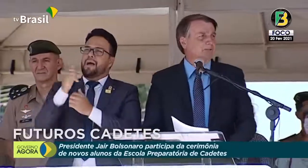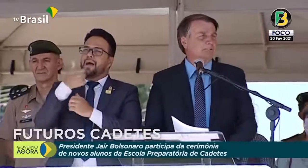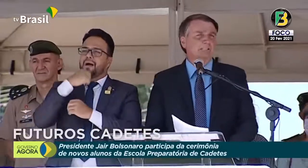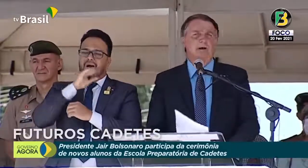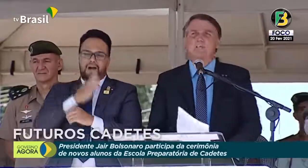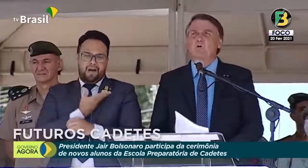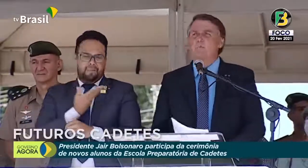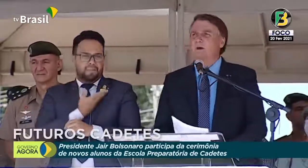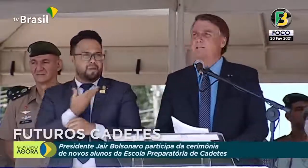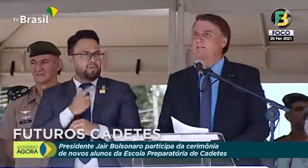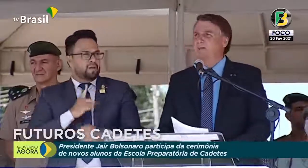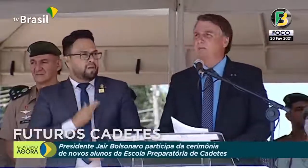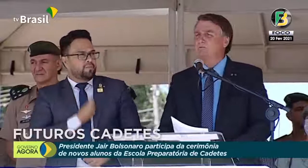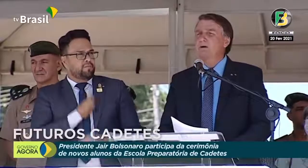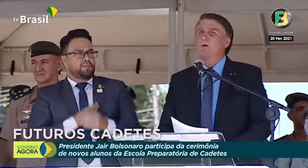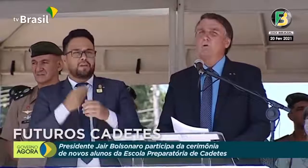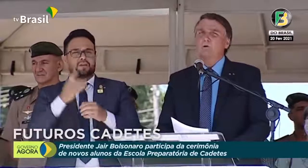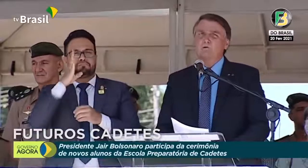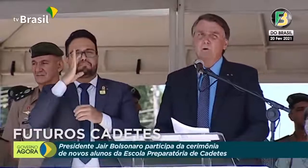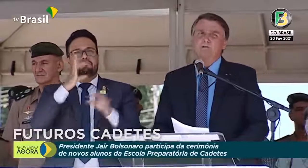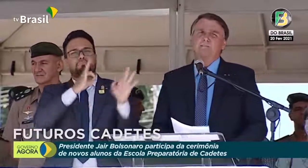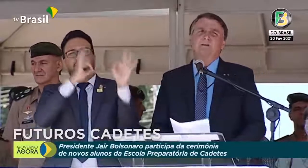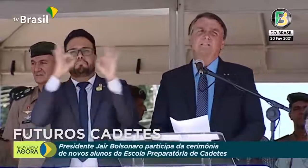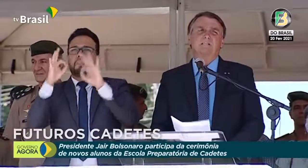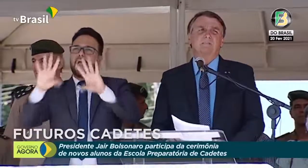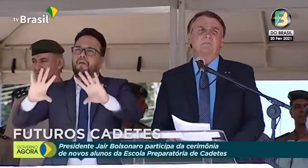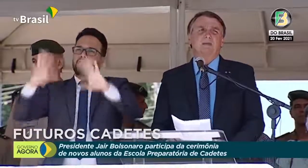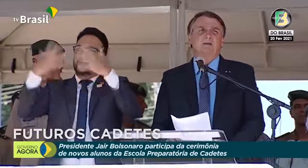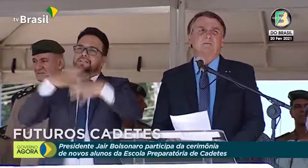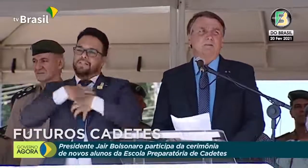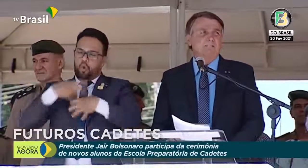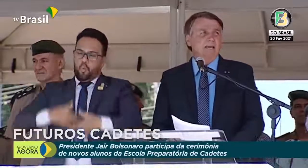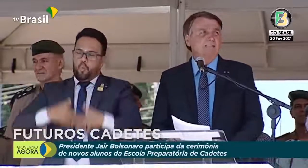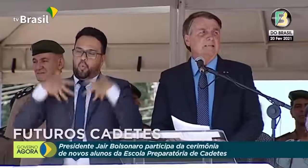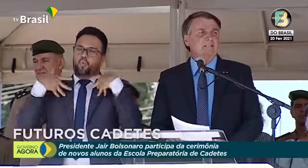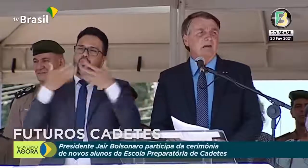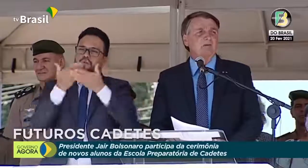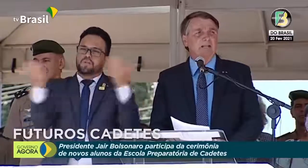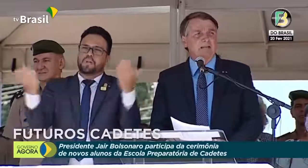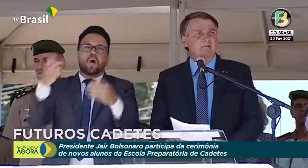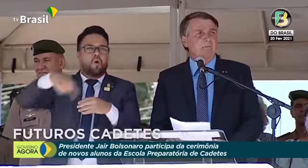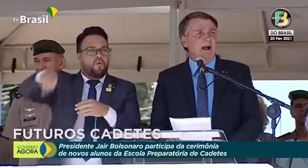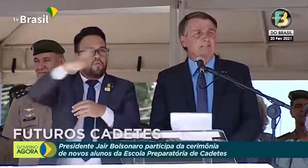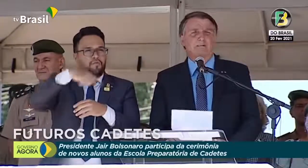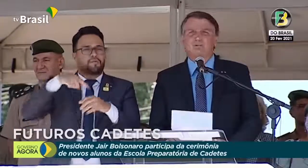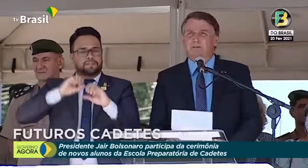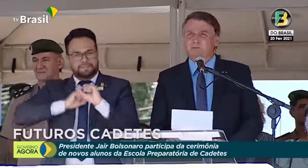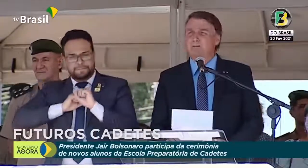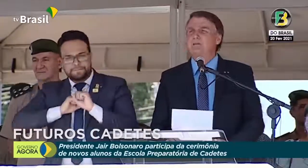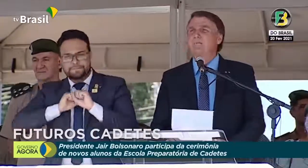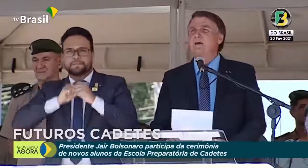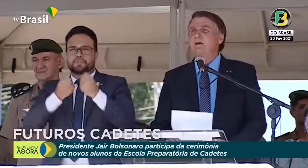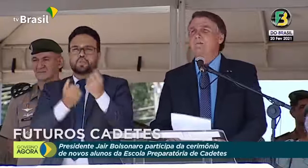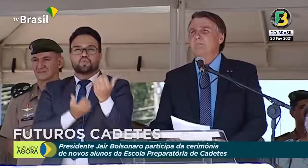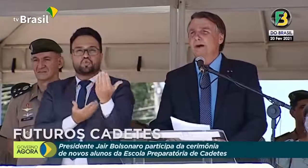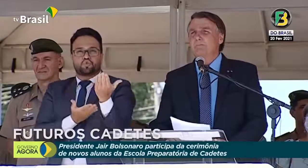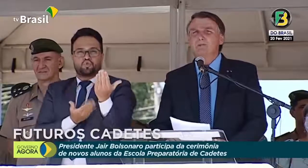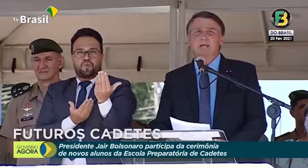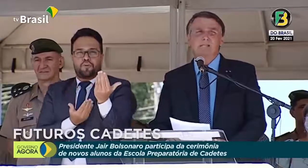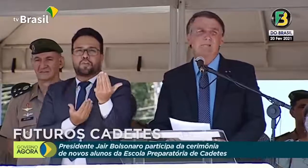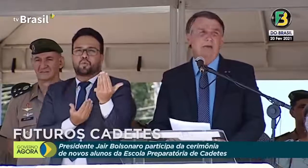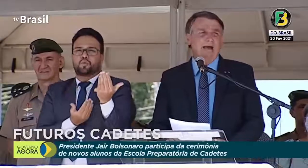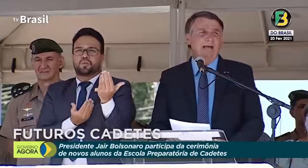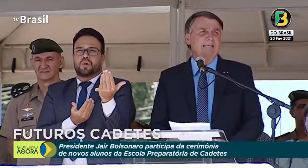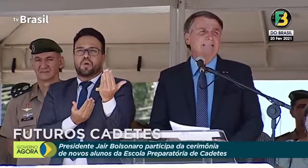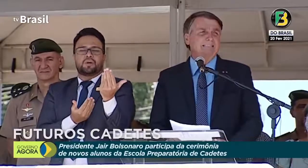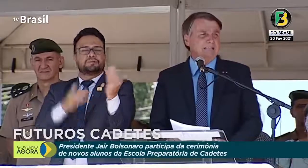parentes e amigos que estão aqui acompanhando esse evento, orgulham-se de vocês. Vocês dedicaram grande parte da juventude para